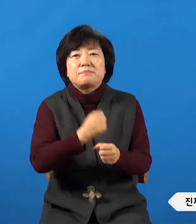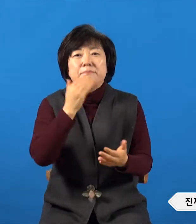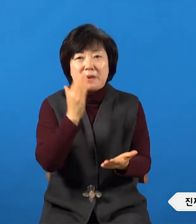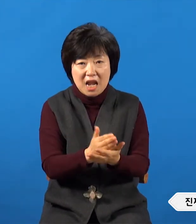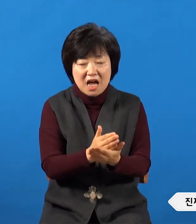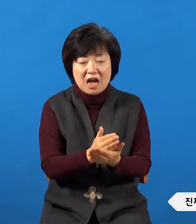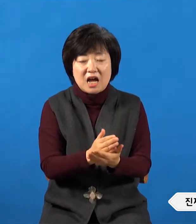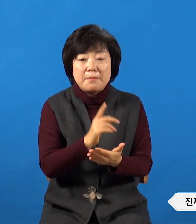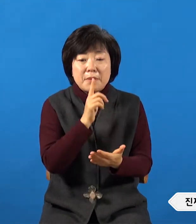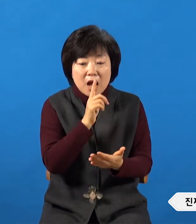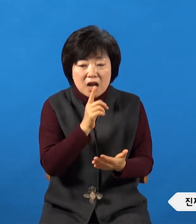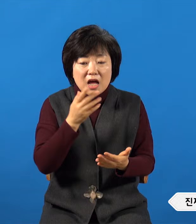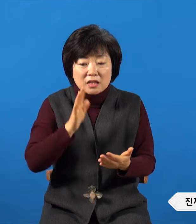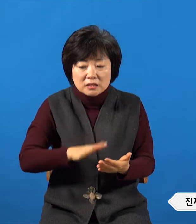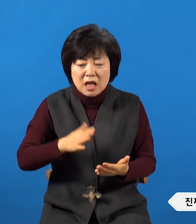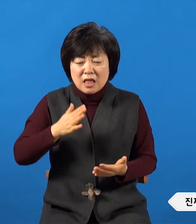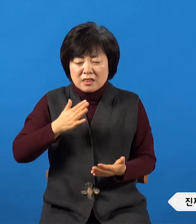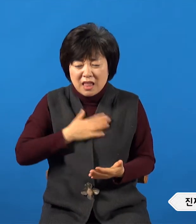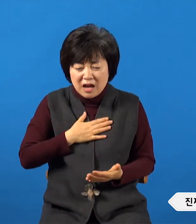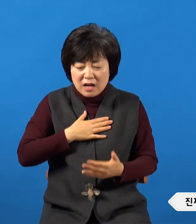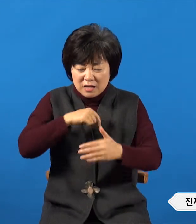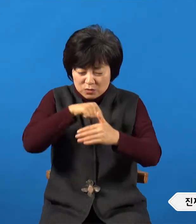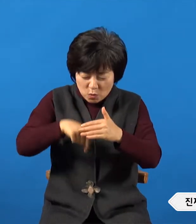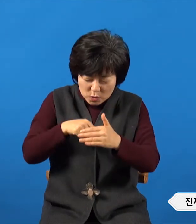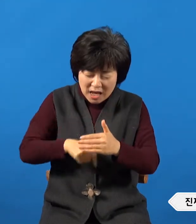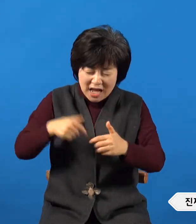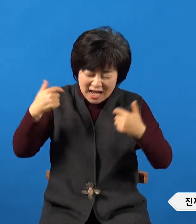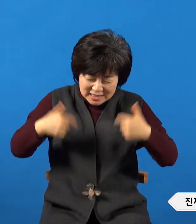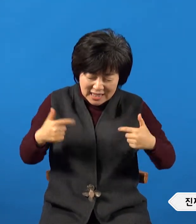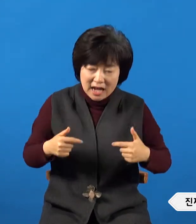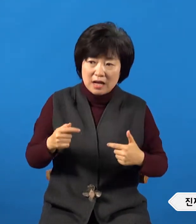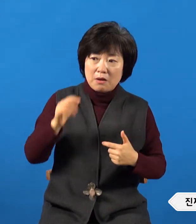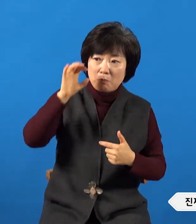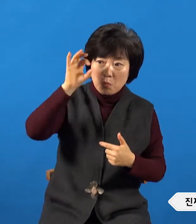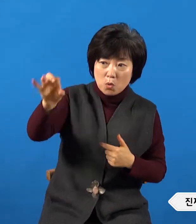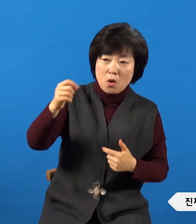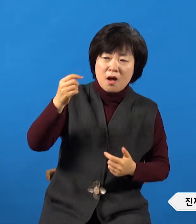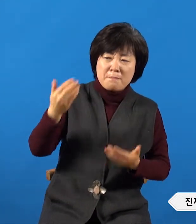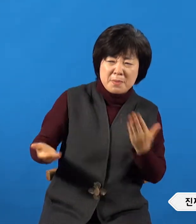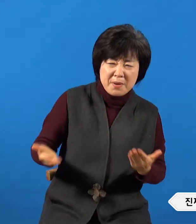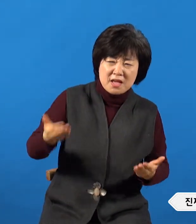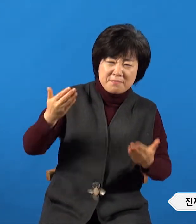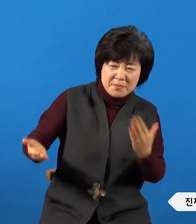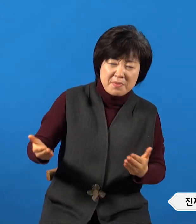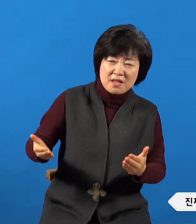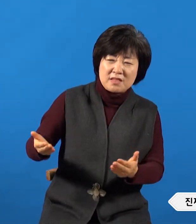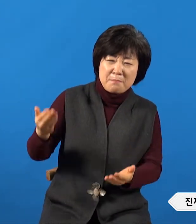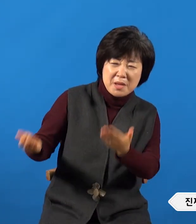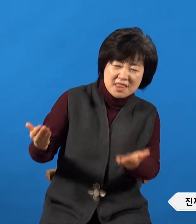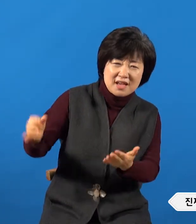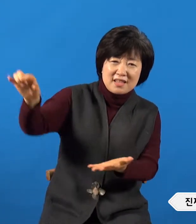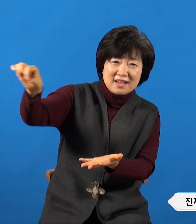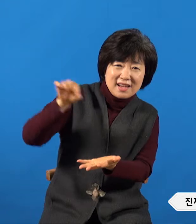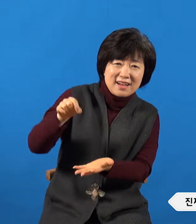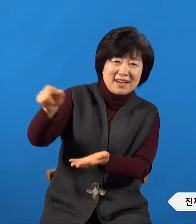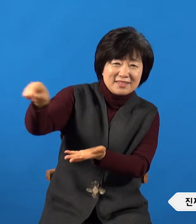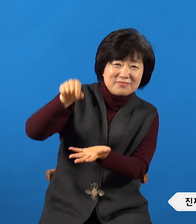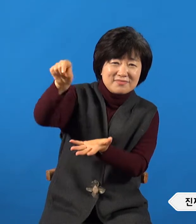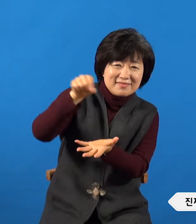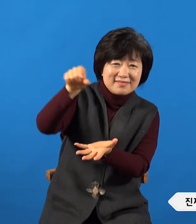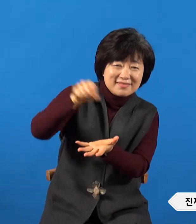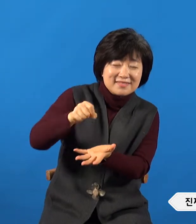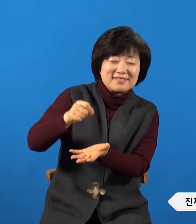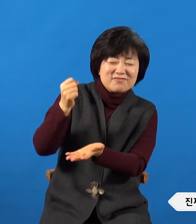우리 삶 가운데 존재하는 이 비판과 또 판단의 부분들을 우리는 부인할 수 없기 때문입니다.